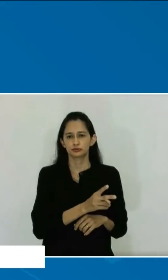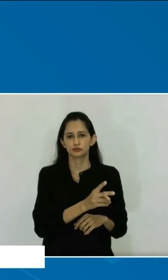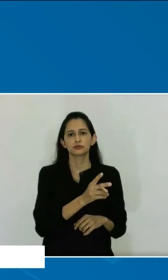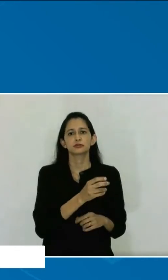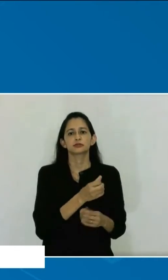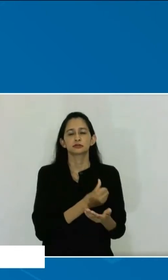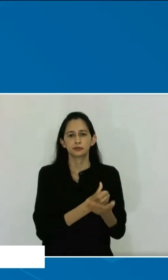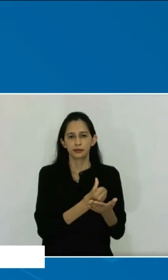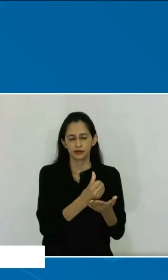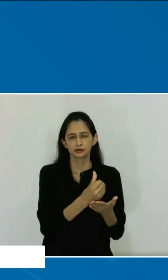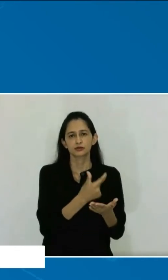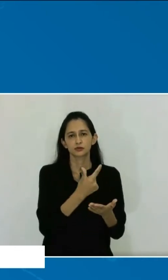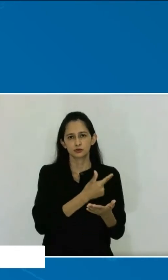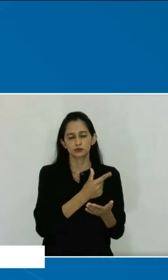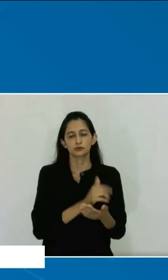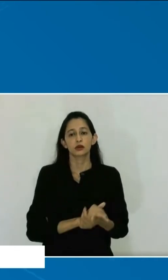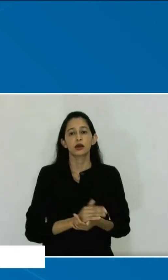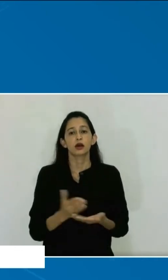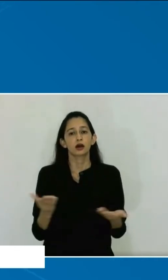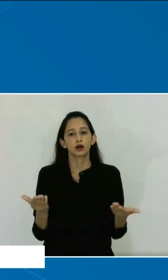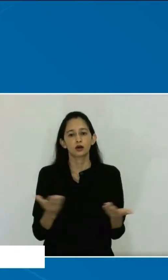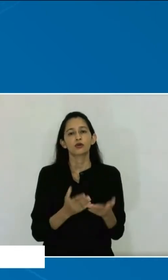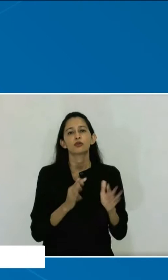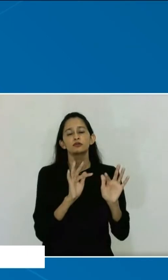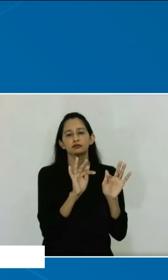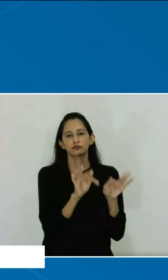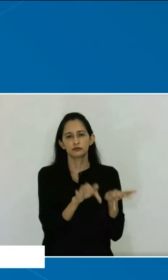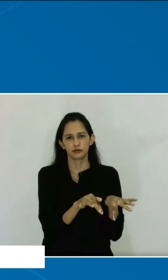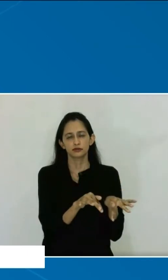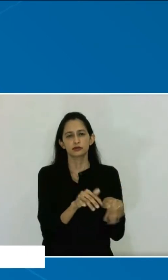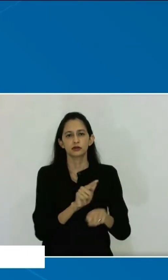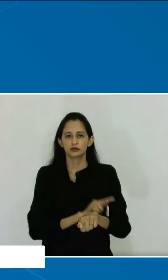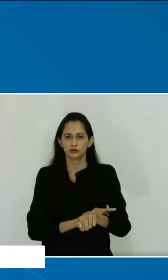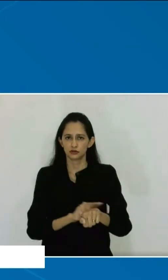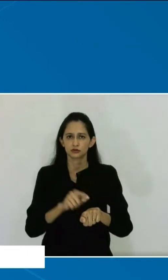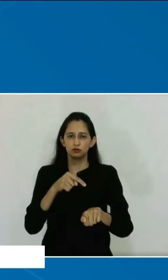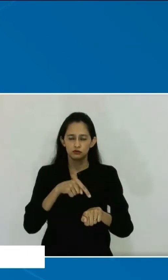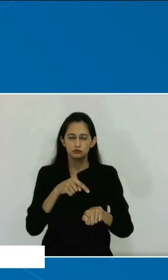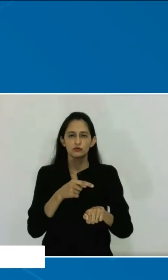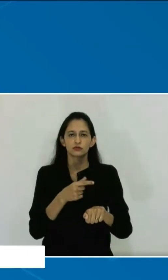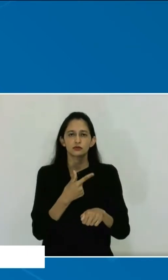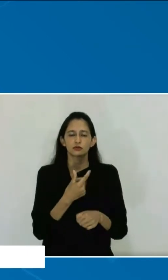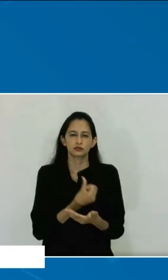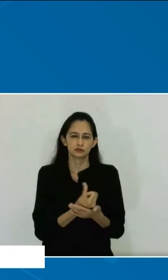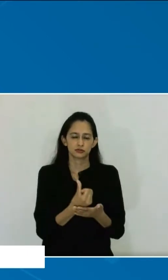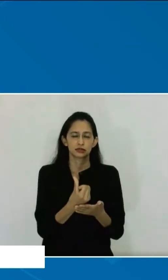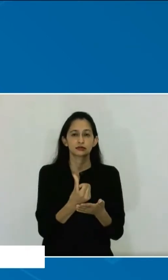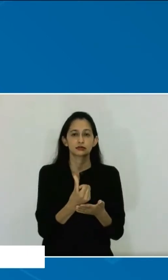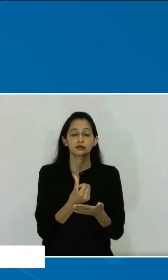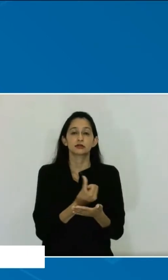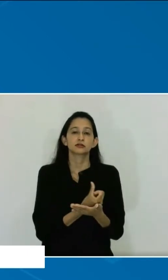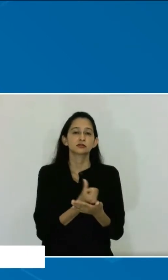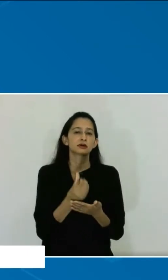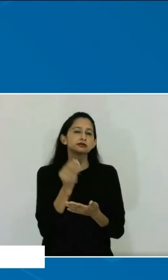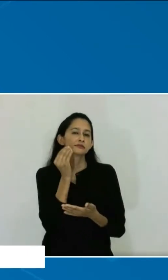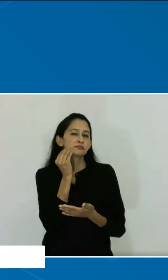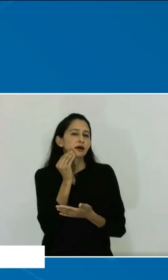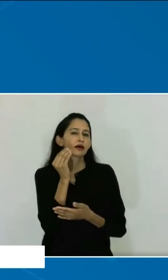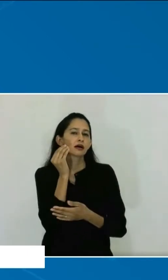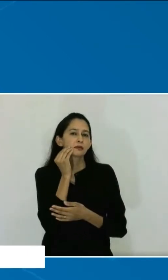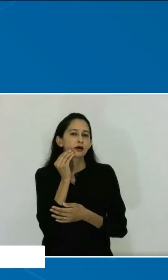dentro desse processo, e agora concluindo o semestre da graduação. Foi um semestre experimental, de